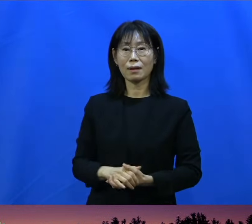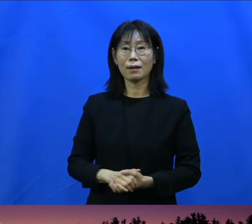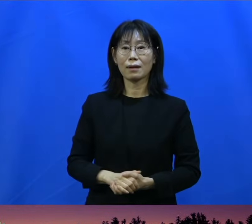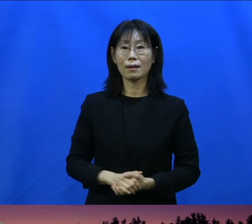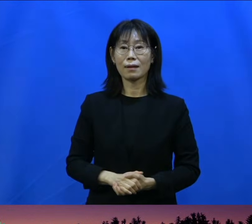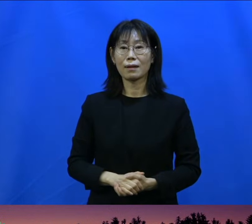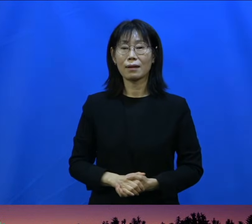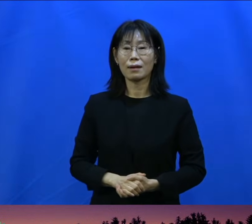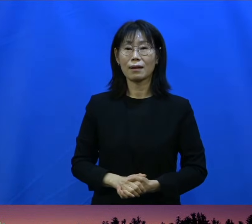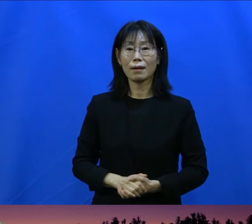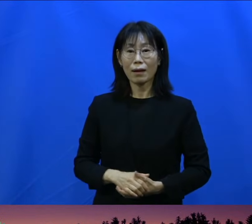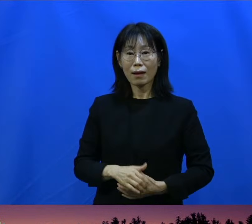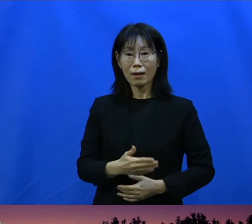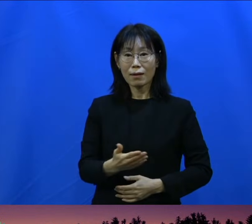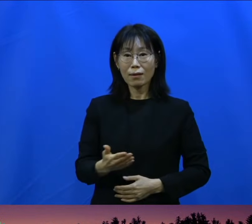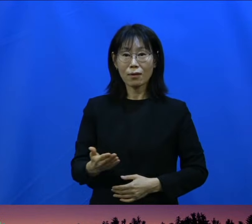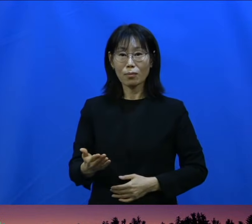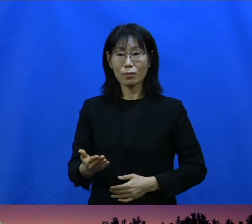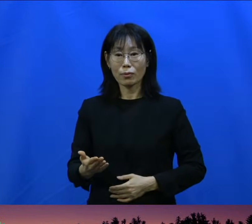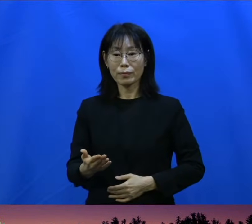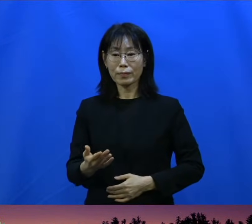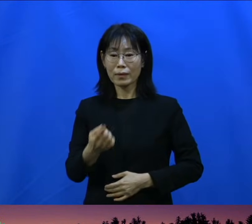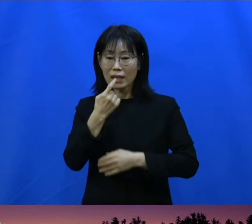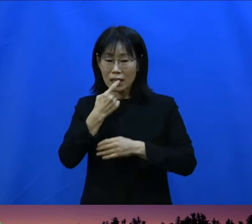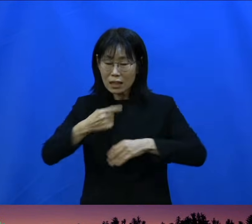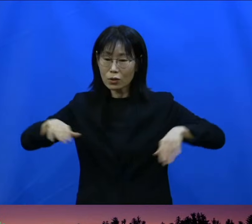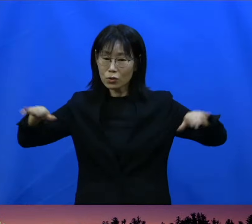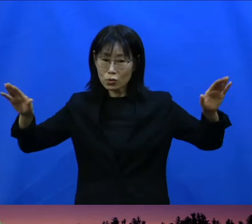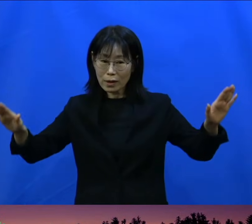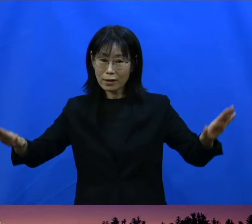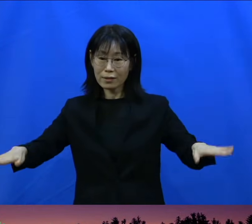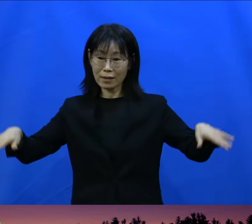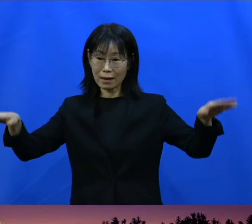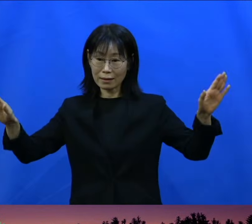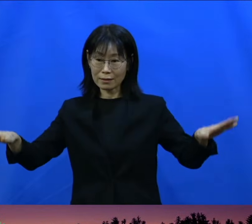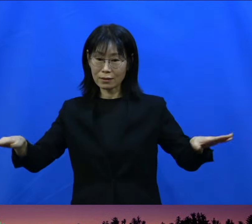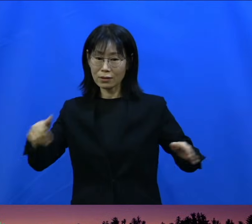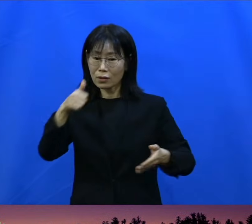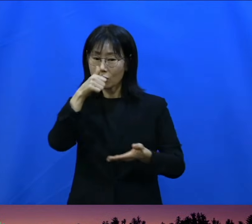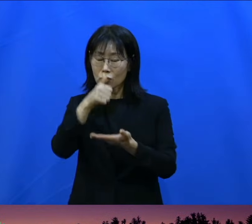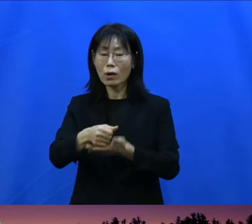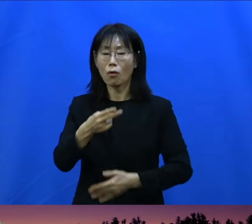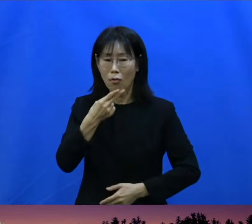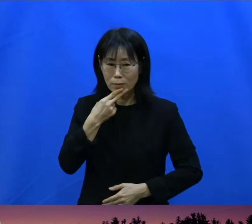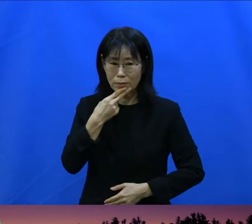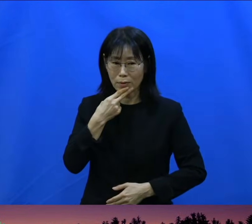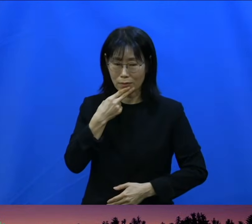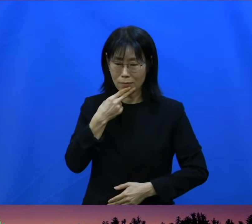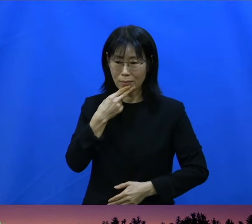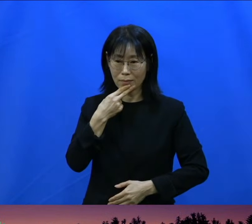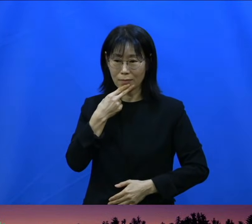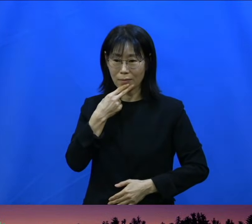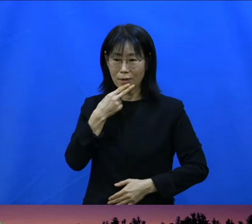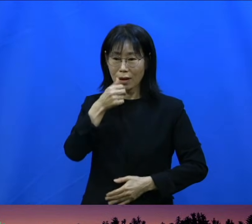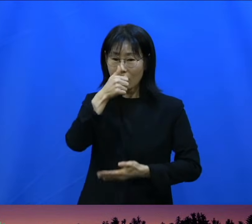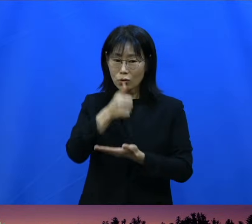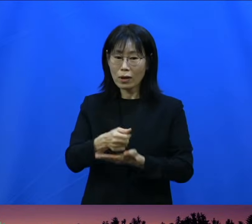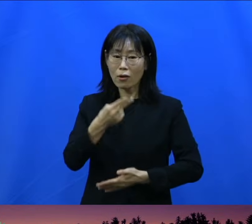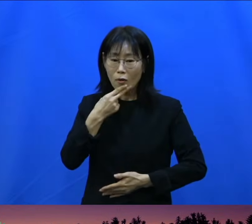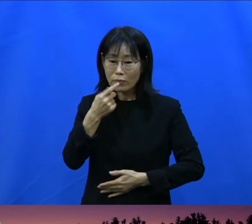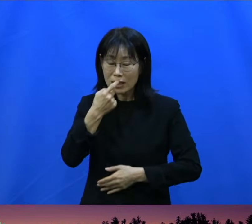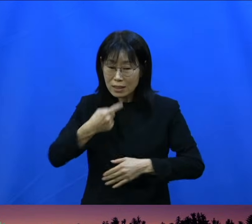근데 이걸 누가 얘기했어요? 죄 없는 천사들이 보기에 그러는 거예요. 우리가 보기에는 그건 상상이 안